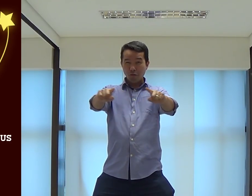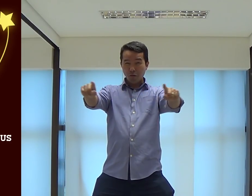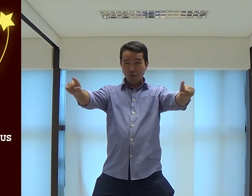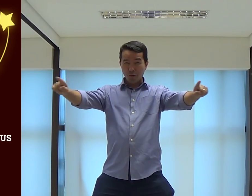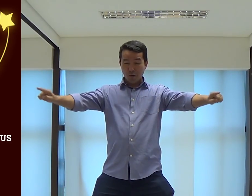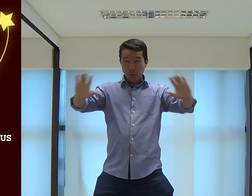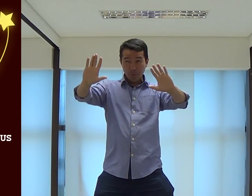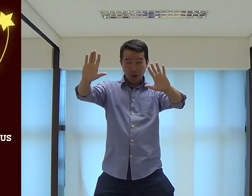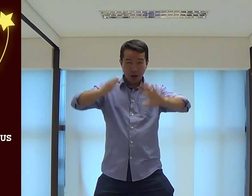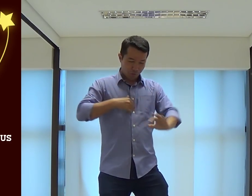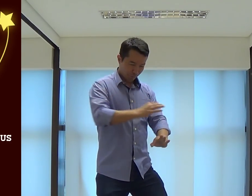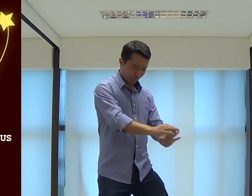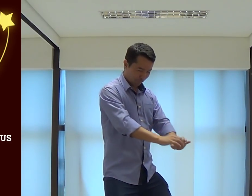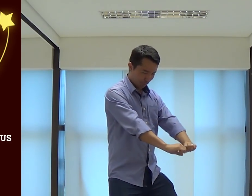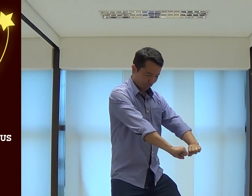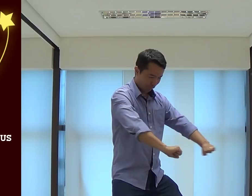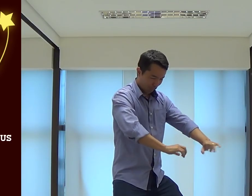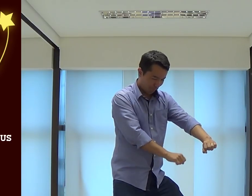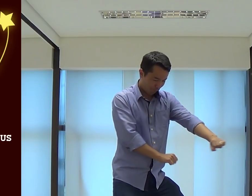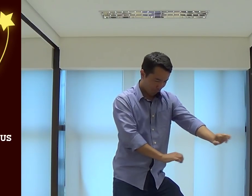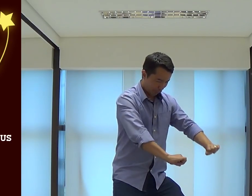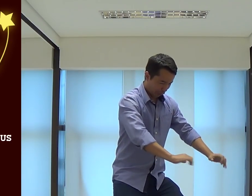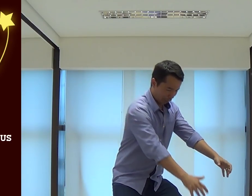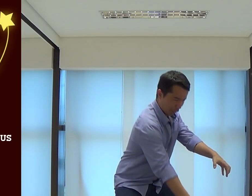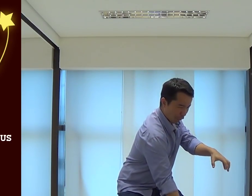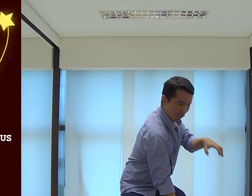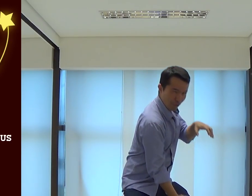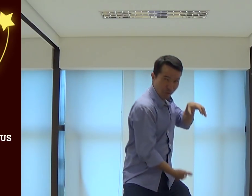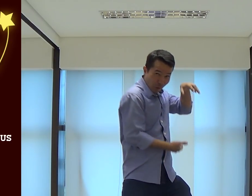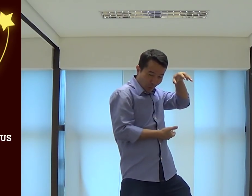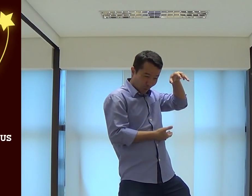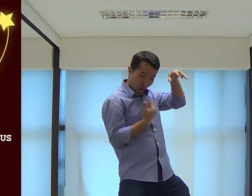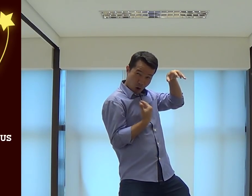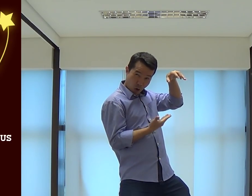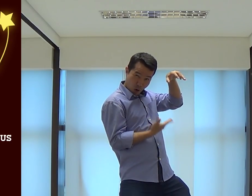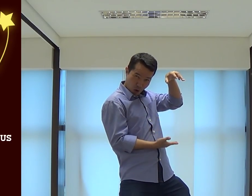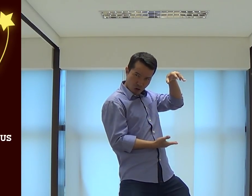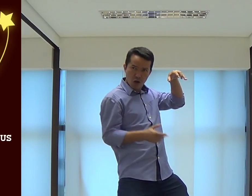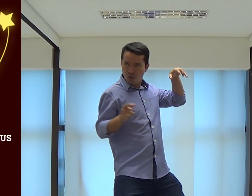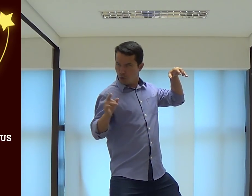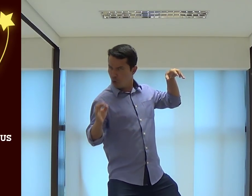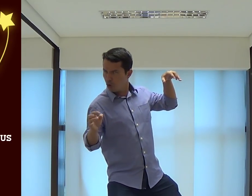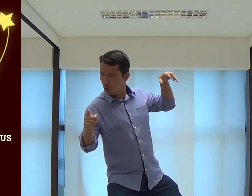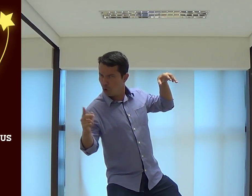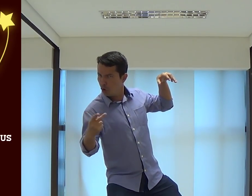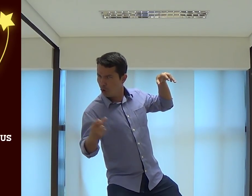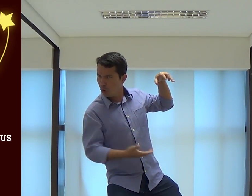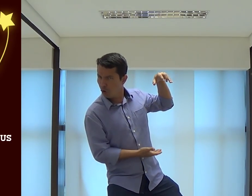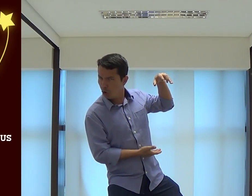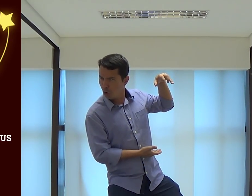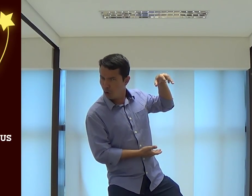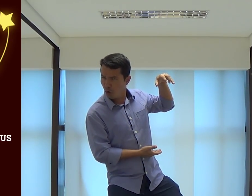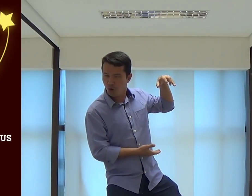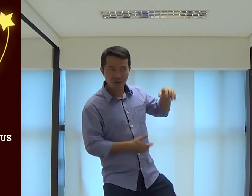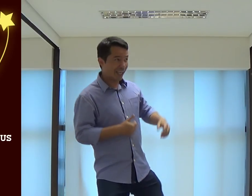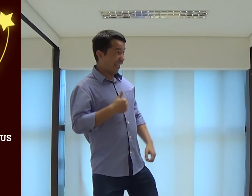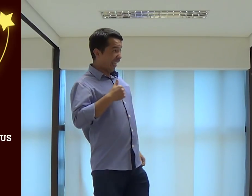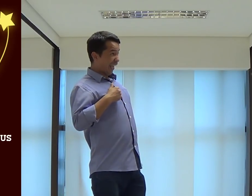Feliz Natal pra você, espera aí que eu vou abrir um saco aqui, eu vou dar um presente, olha, você foi certo o ano inteiro, você